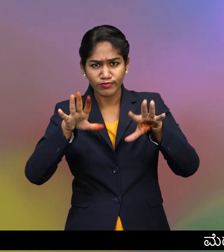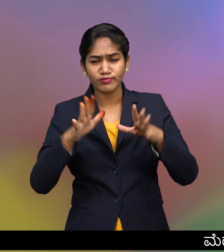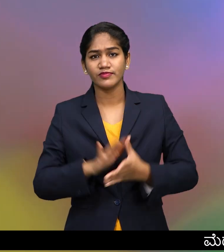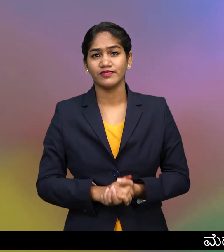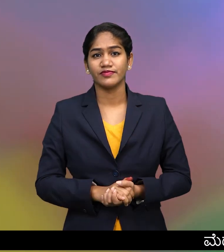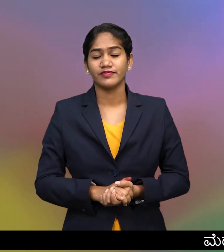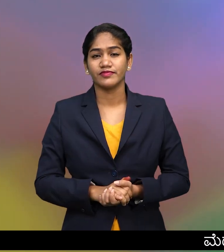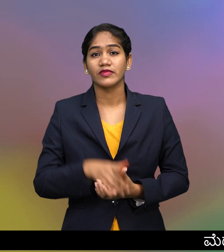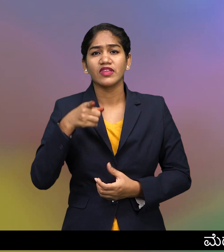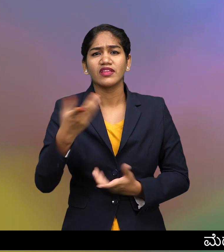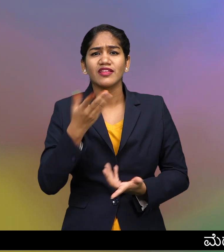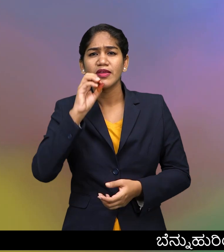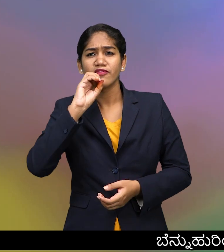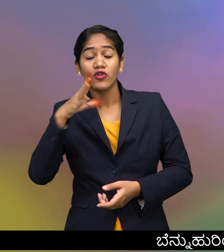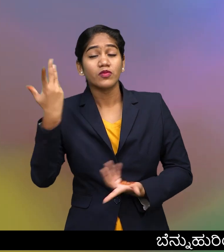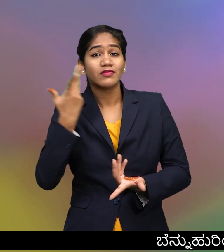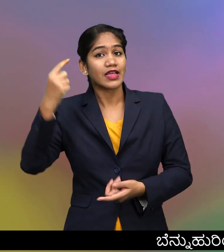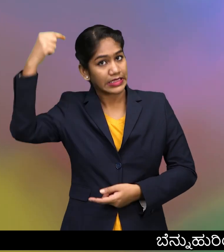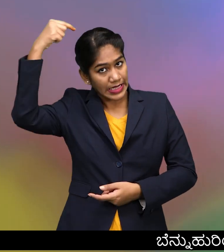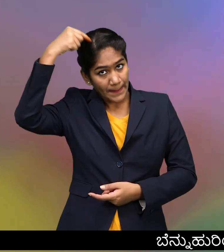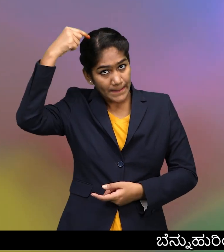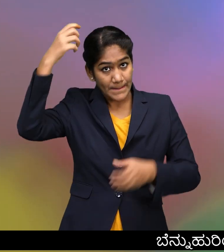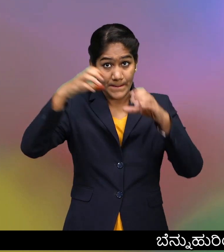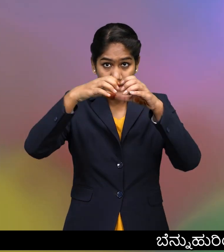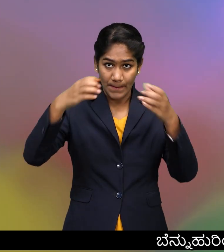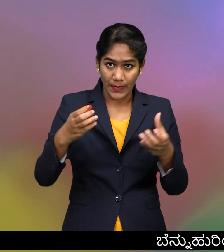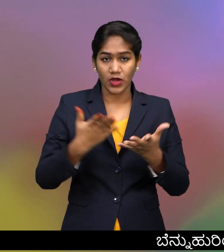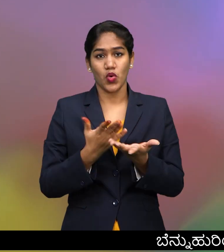ಮೆದುಳು ಅಥವಾ ಬೆನ್ನುಹುರಿಯಿಂದ ಎಫೆಕ್ಟರ್ಗಳಿಗೆ